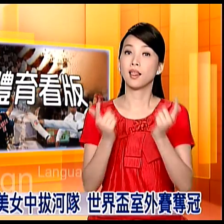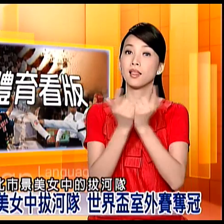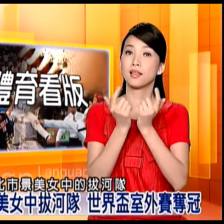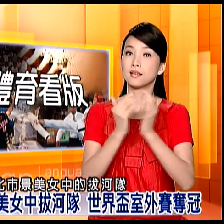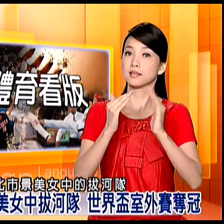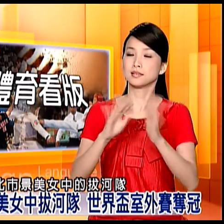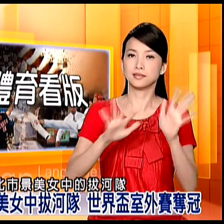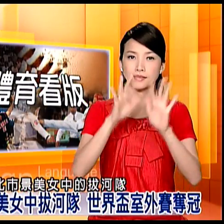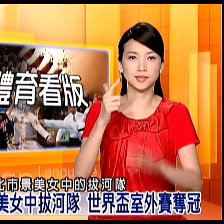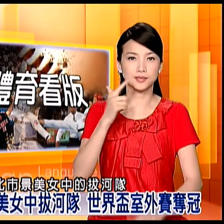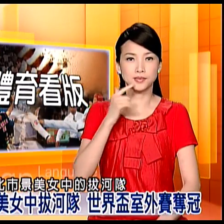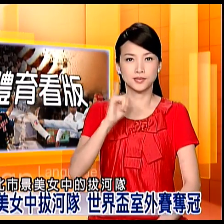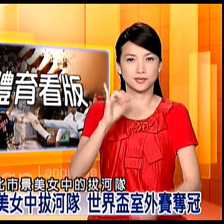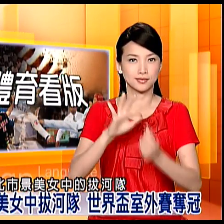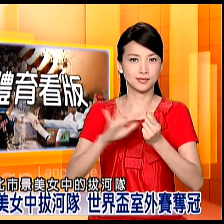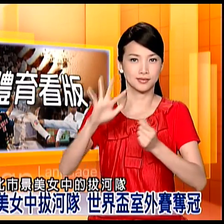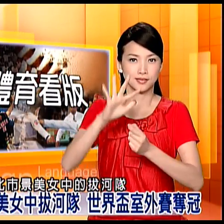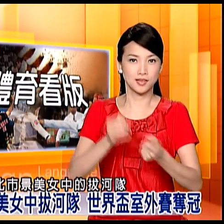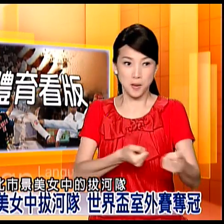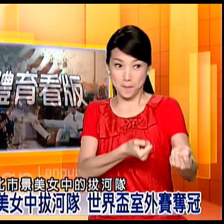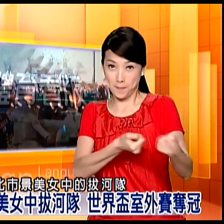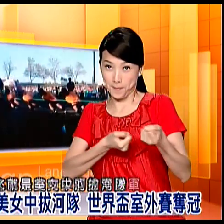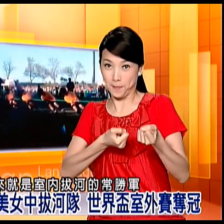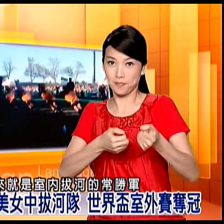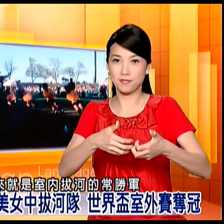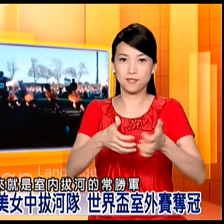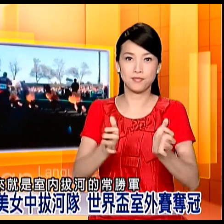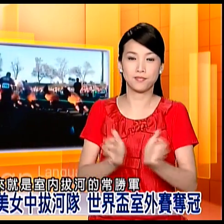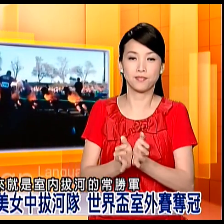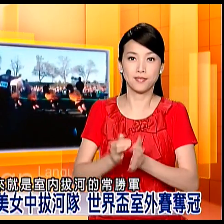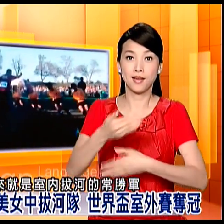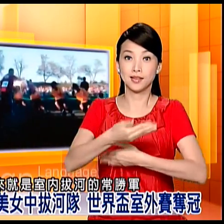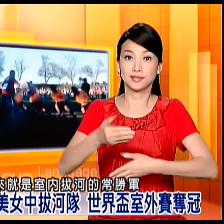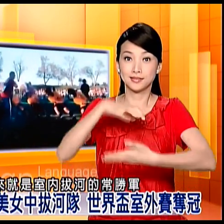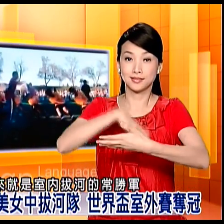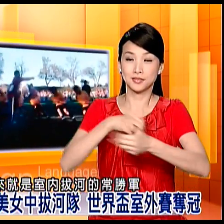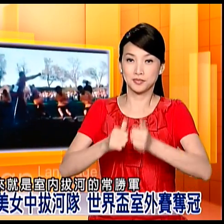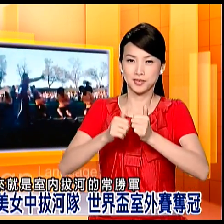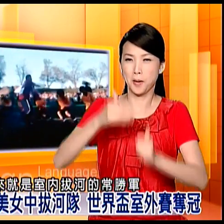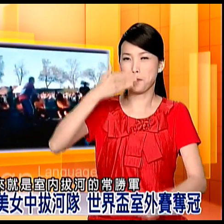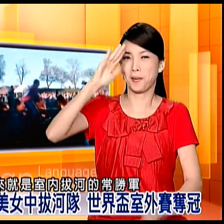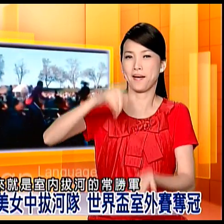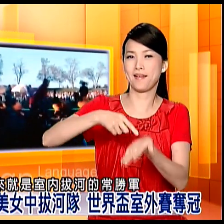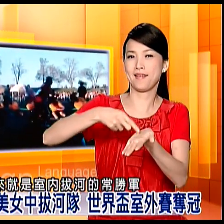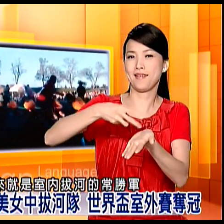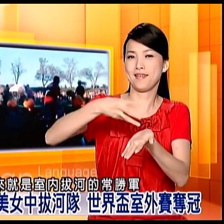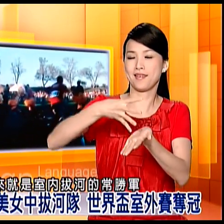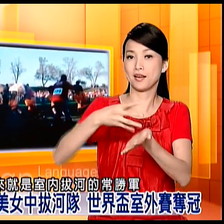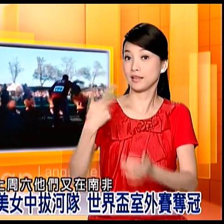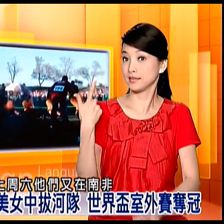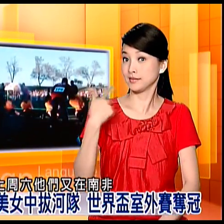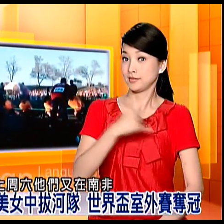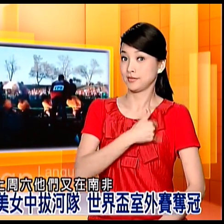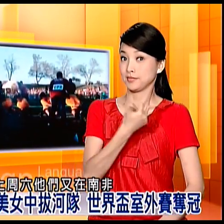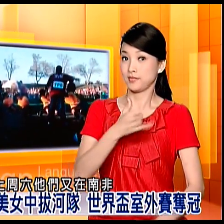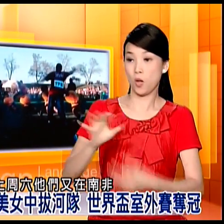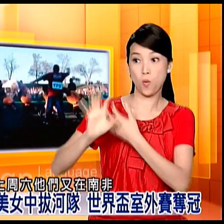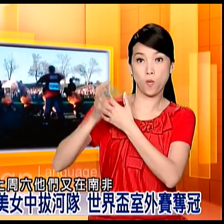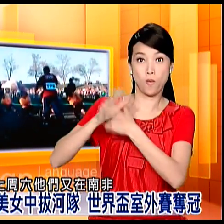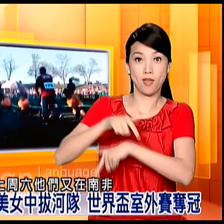台北市景美女中的拔河队本来就是室内拔河的常胜军，在上周六他们又在